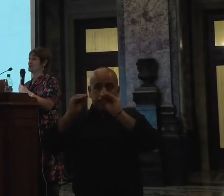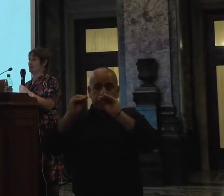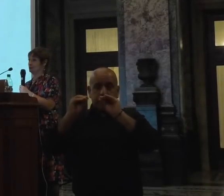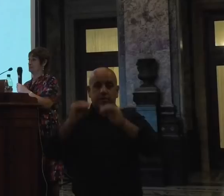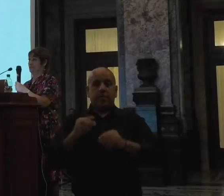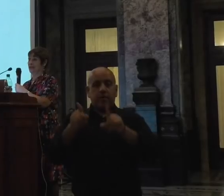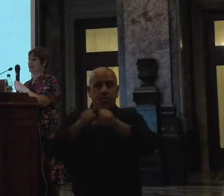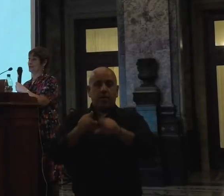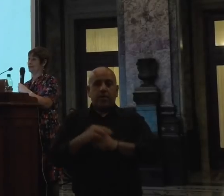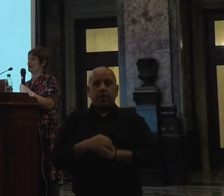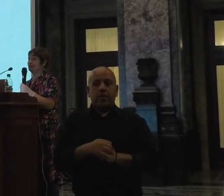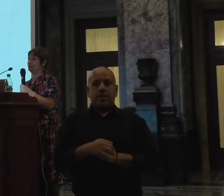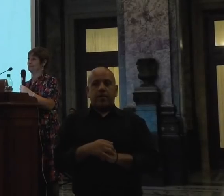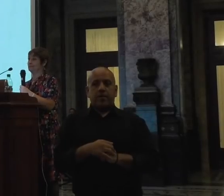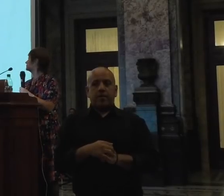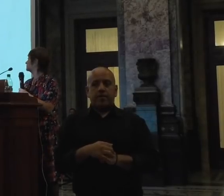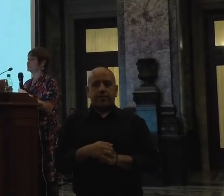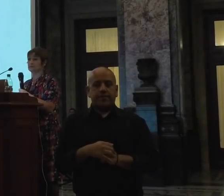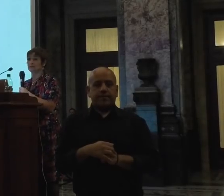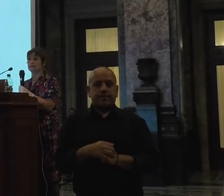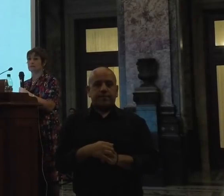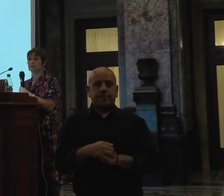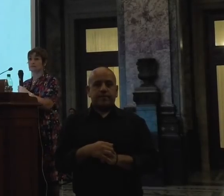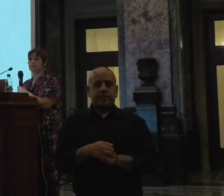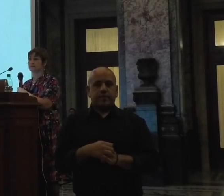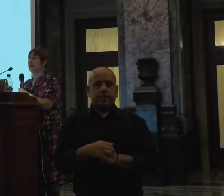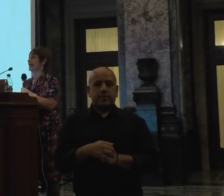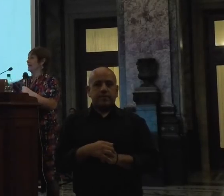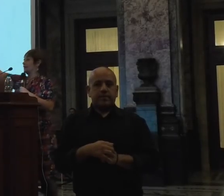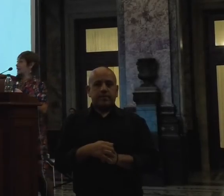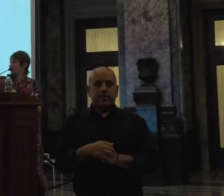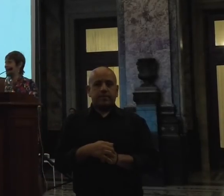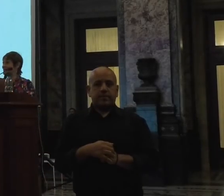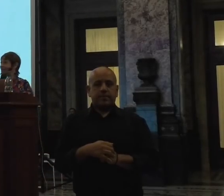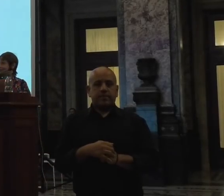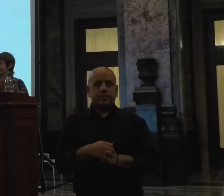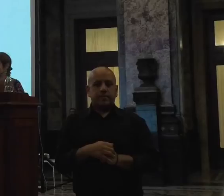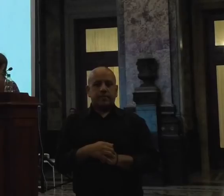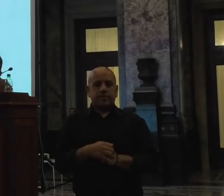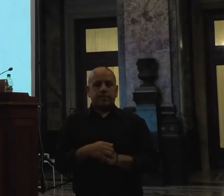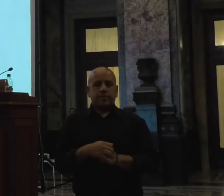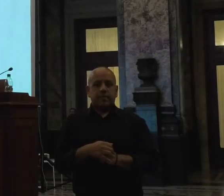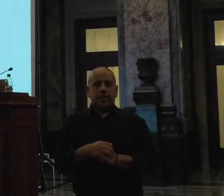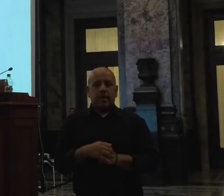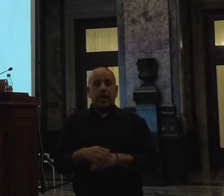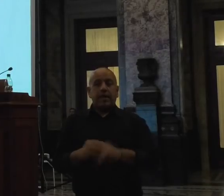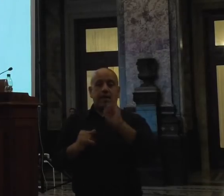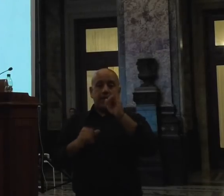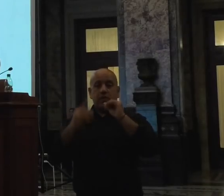Lo mismo. Vean lo que ven. Los izquierdos del otro. El izquierdo es el que va a abrir los